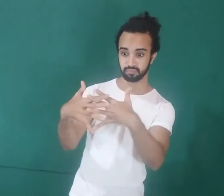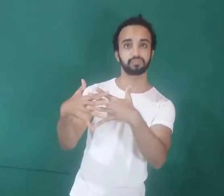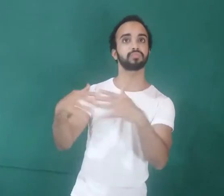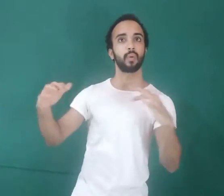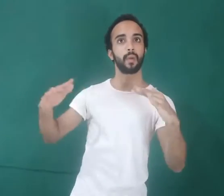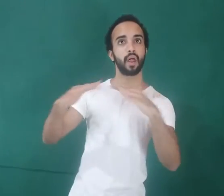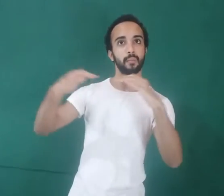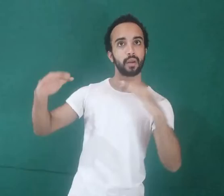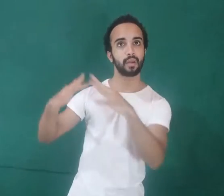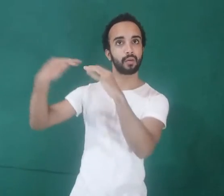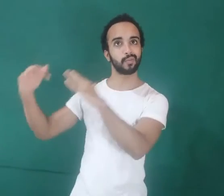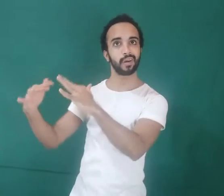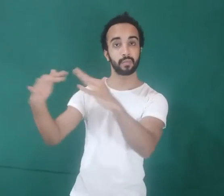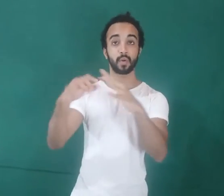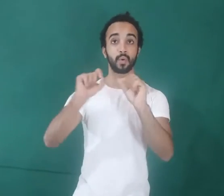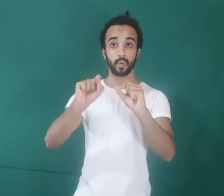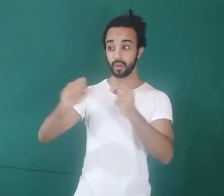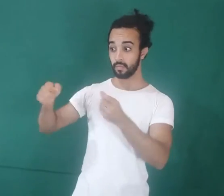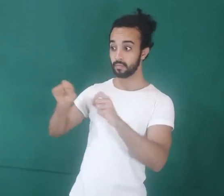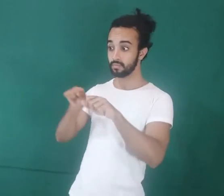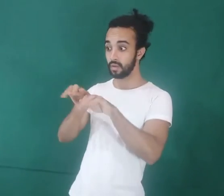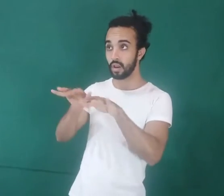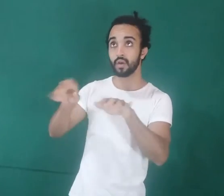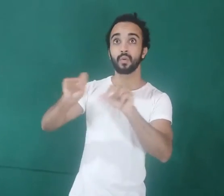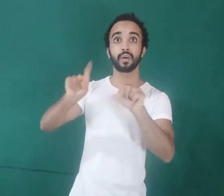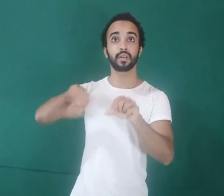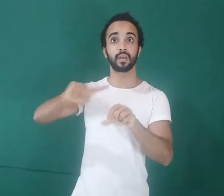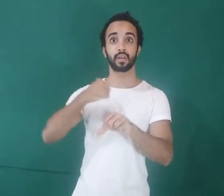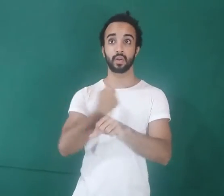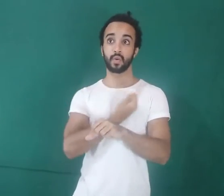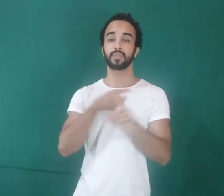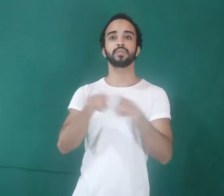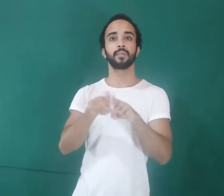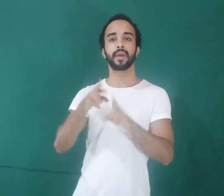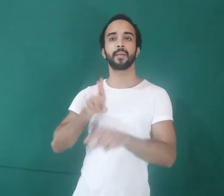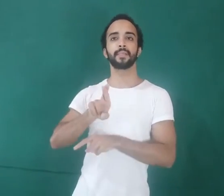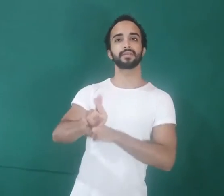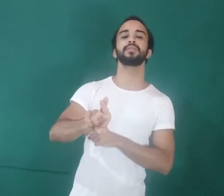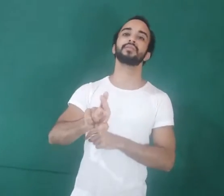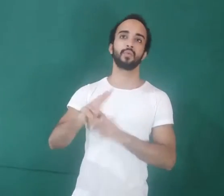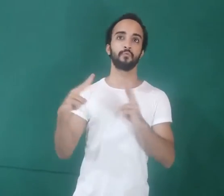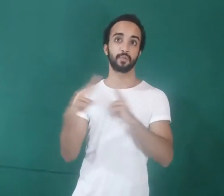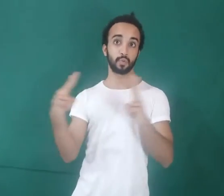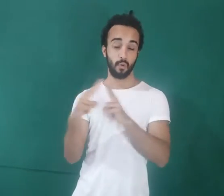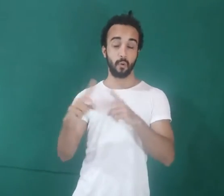digital, também é profundamente orientada pela nossa interpretação virtual, logo simbólica, das